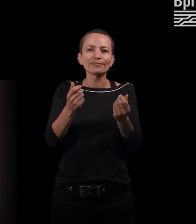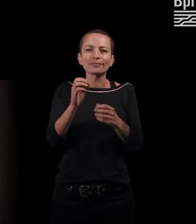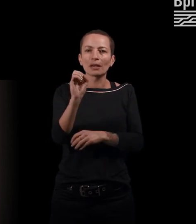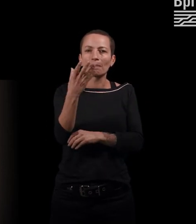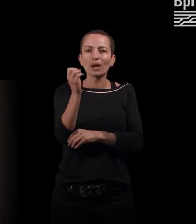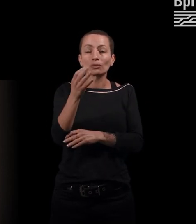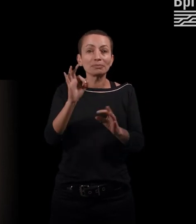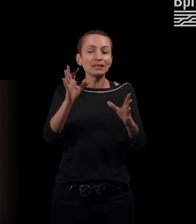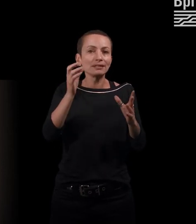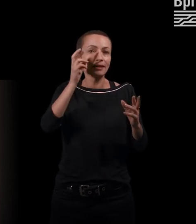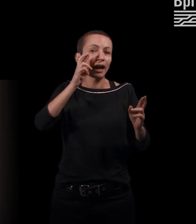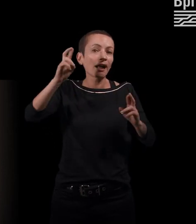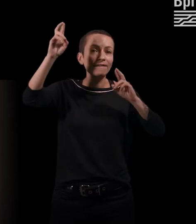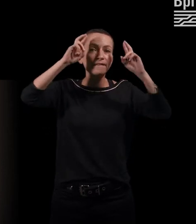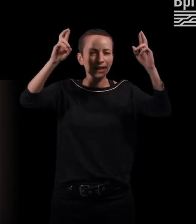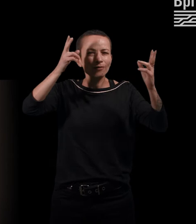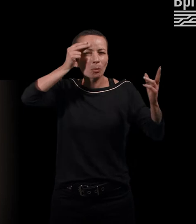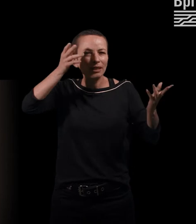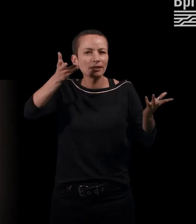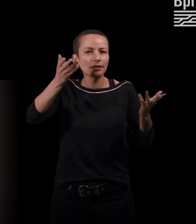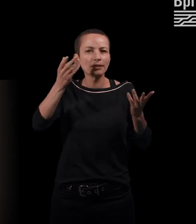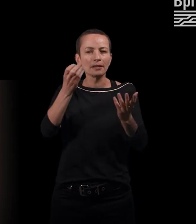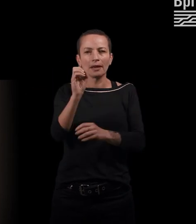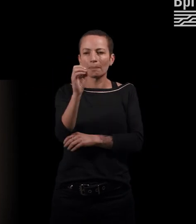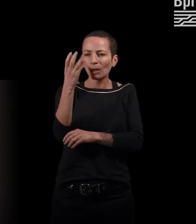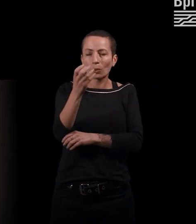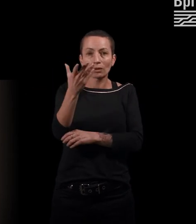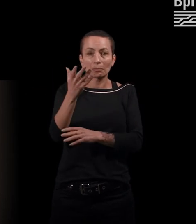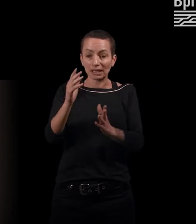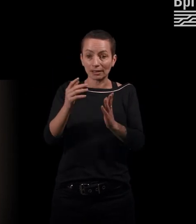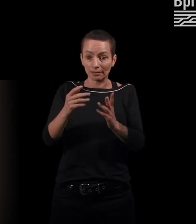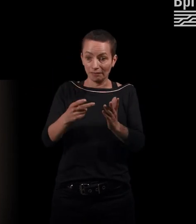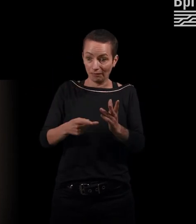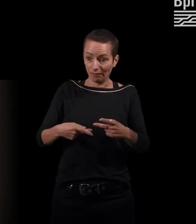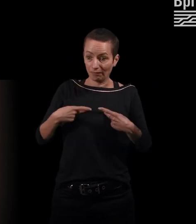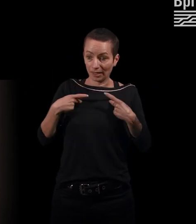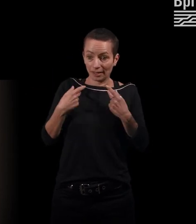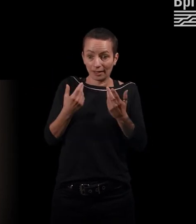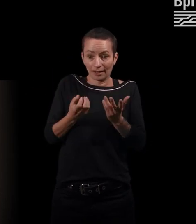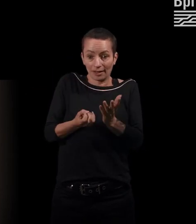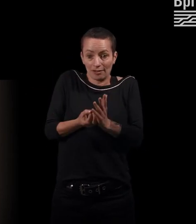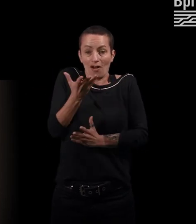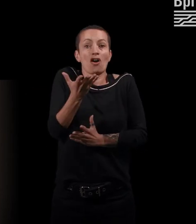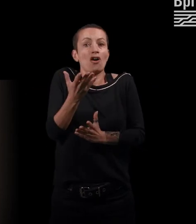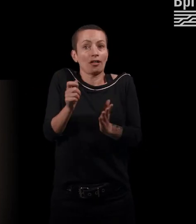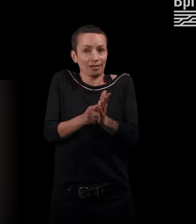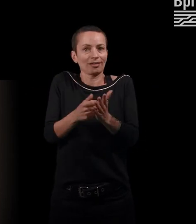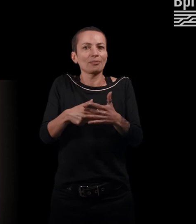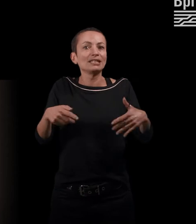d'un Beyrouth rêvé. Vous comprenez ce que je veux dire? Un Beyrouth rêvé qui revit peut-être en